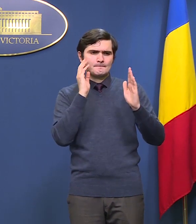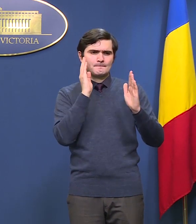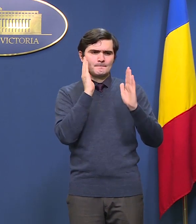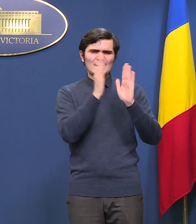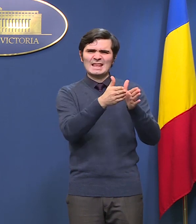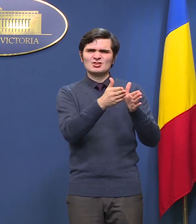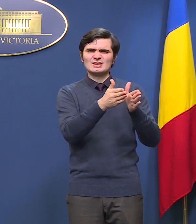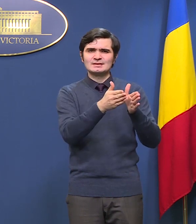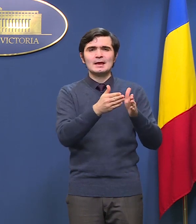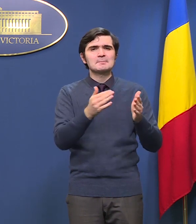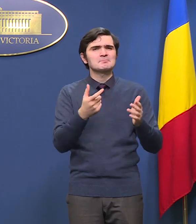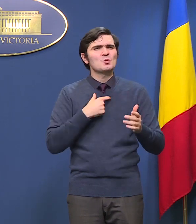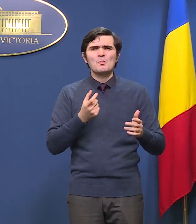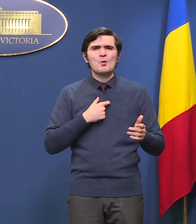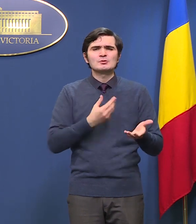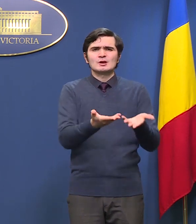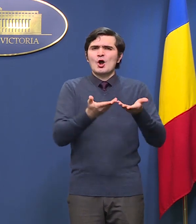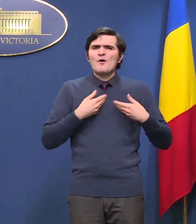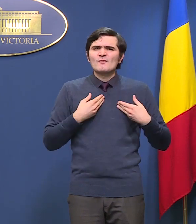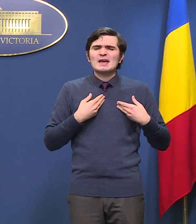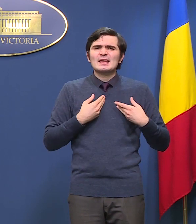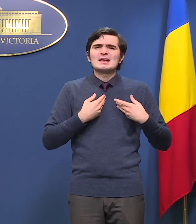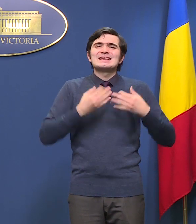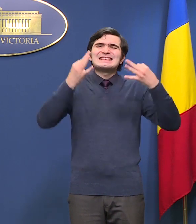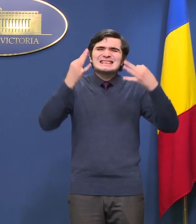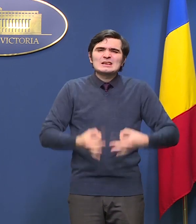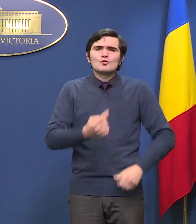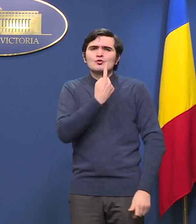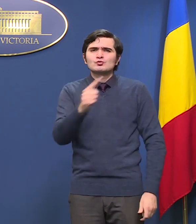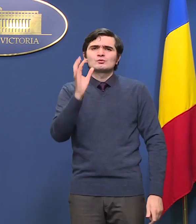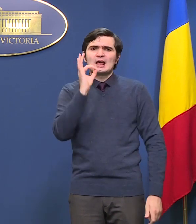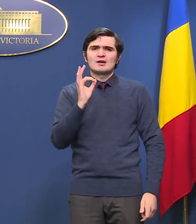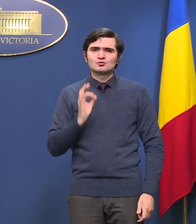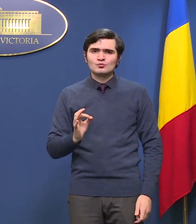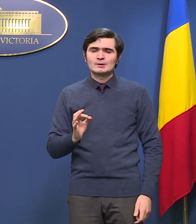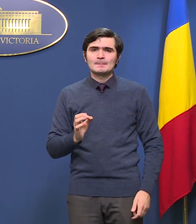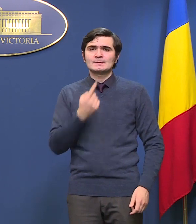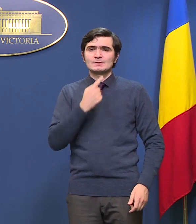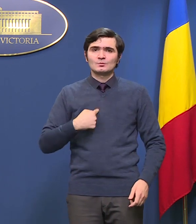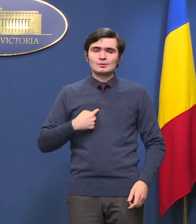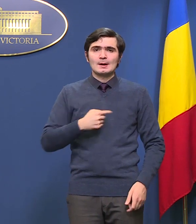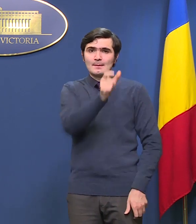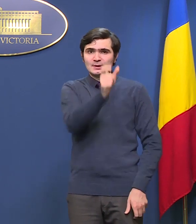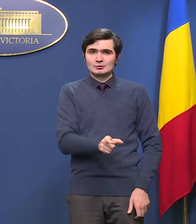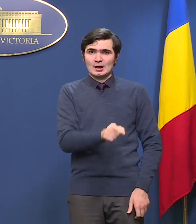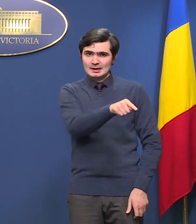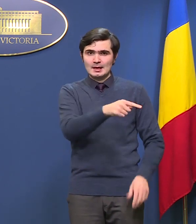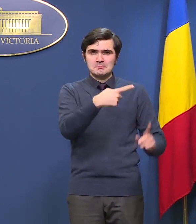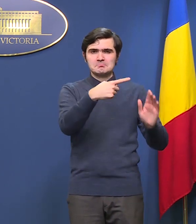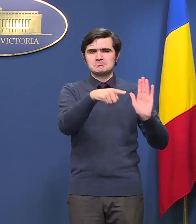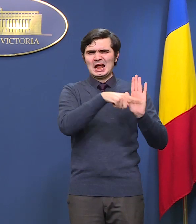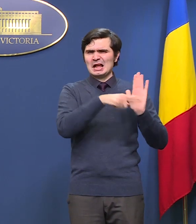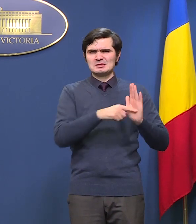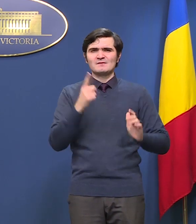ne confere siguranță că în cazul în care le folosim, persoanele care sunt diagnosticate negativ,